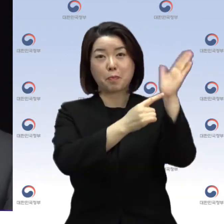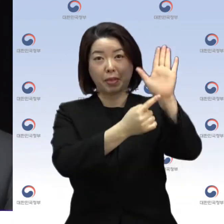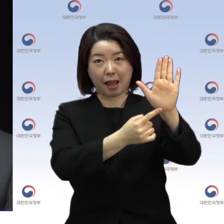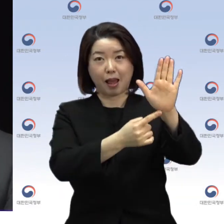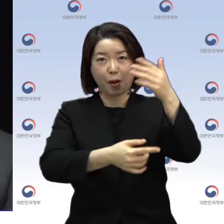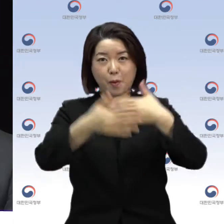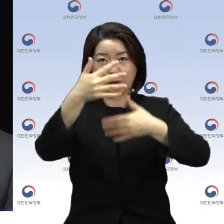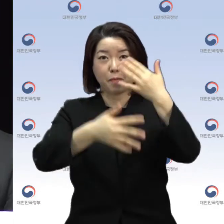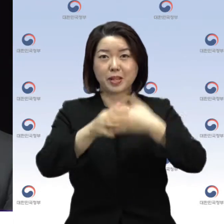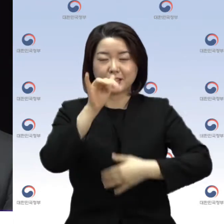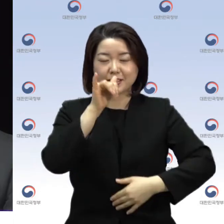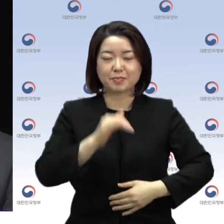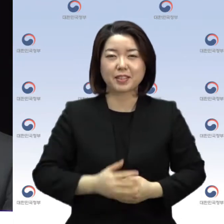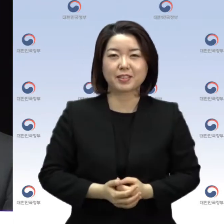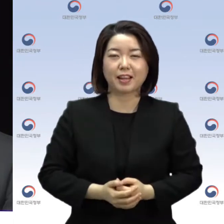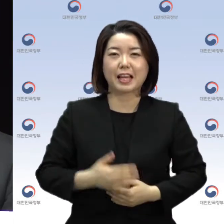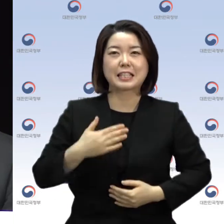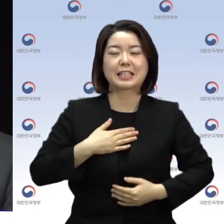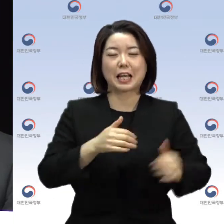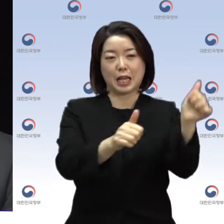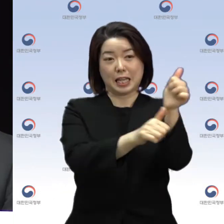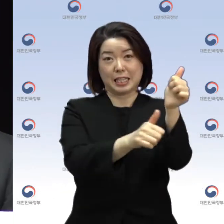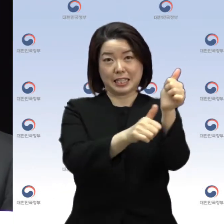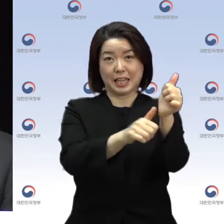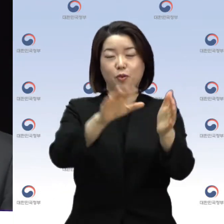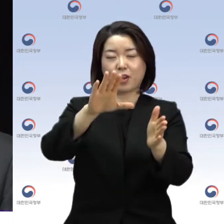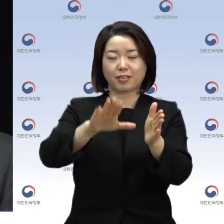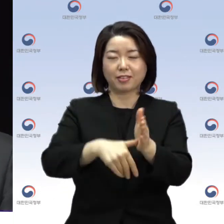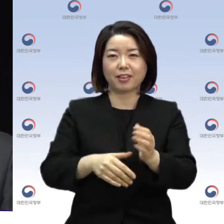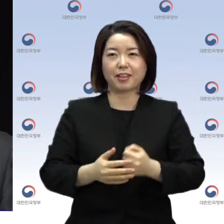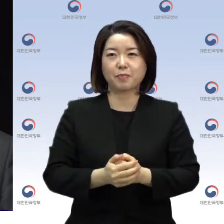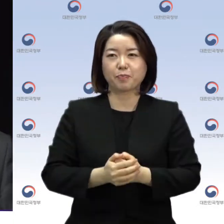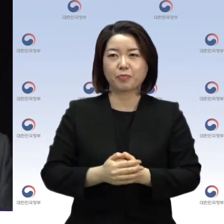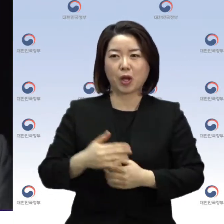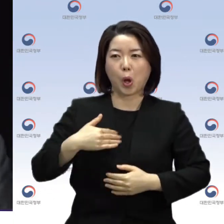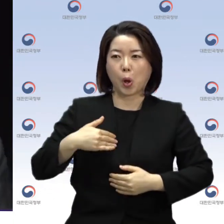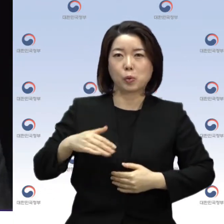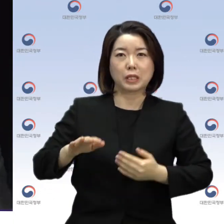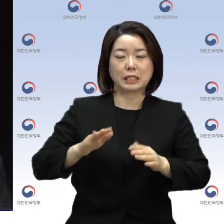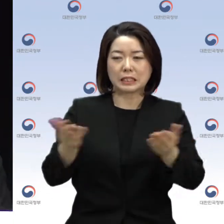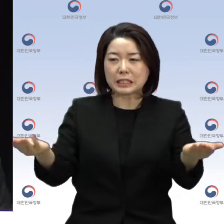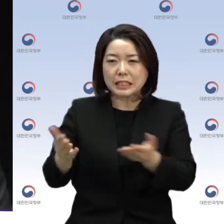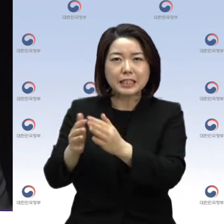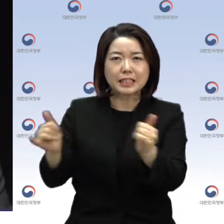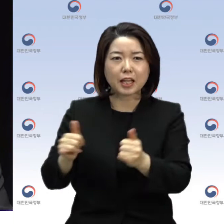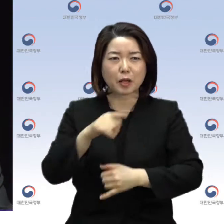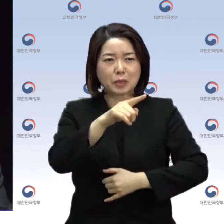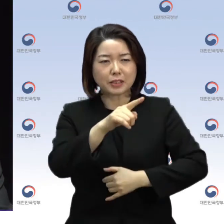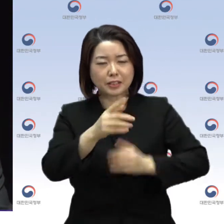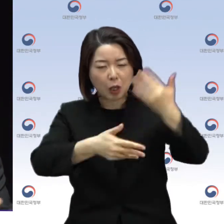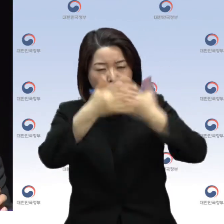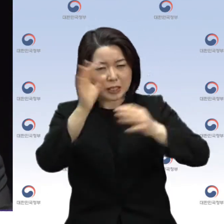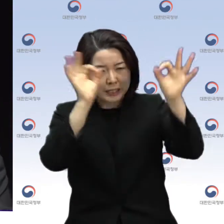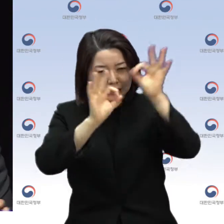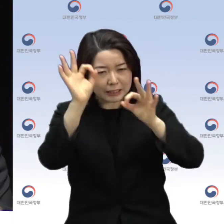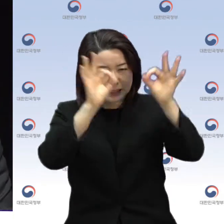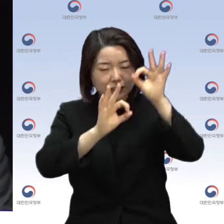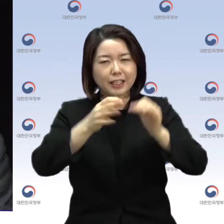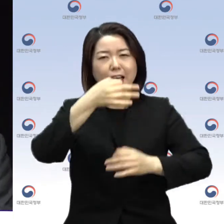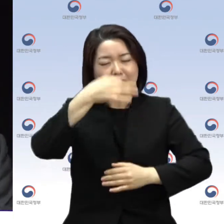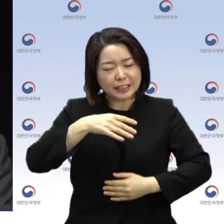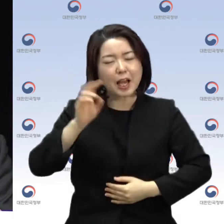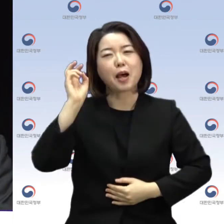있어요. 제가 차관 시절에. 그러면 우리 관료들이 얼마나 그걸 찾느라고 얼마나 힘들었겠어요.